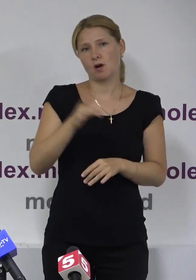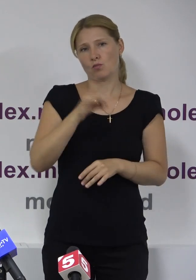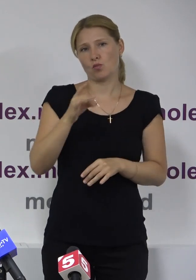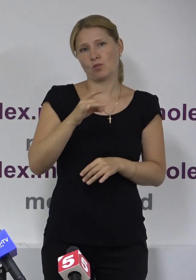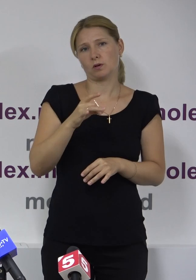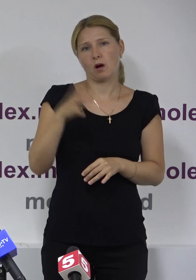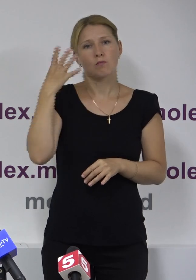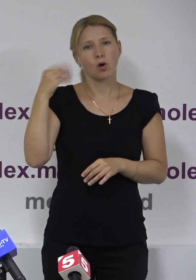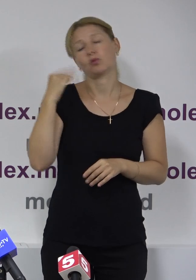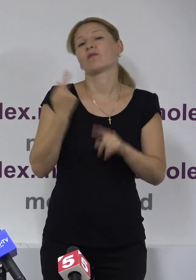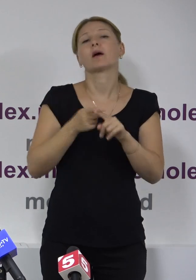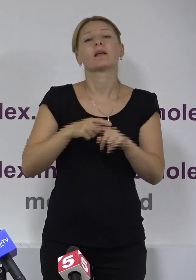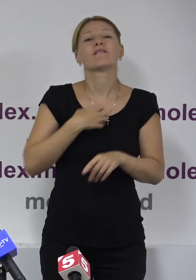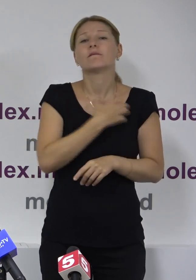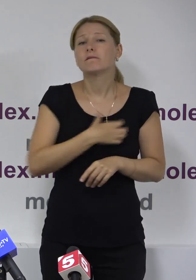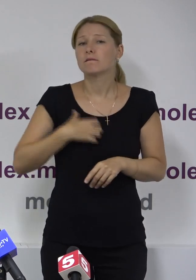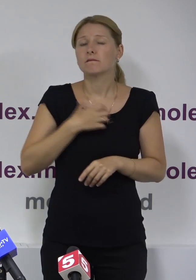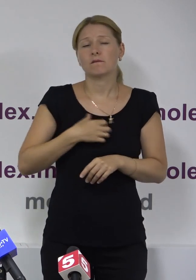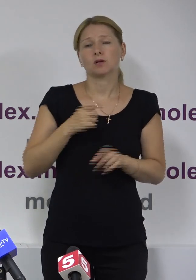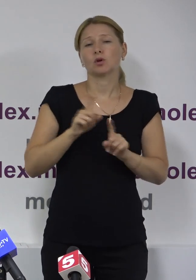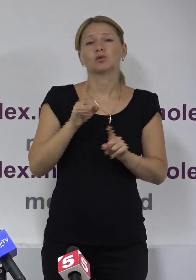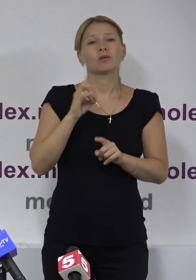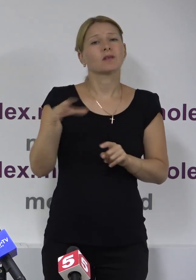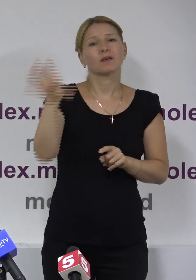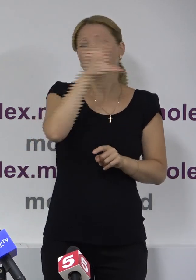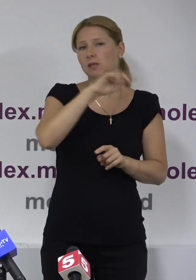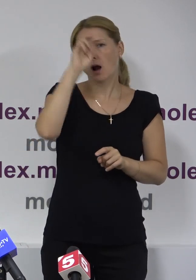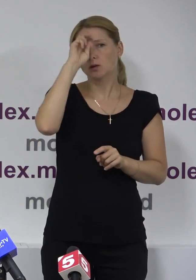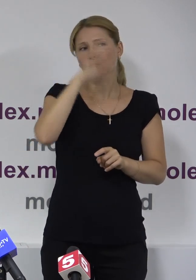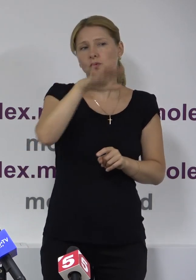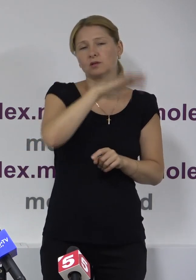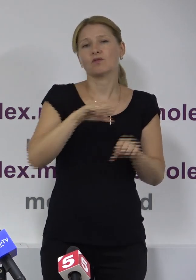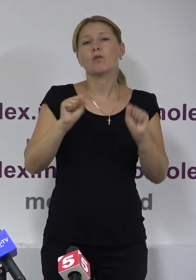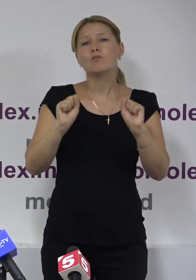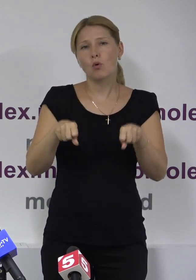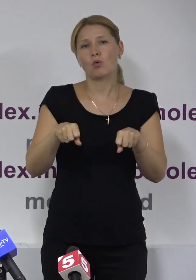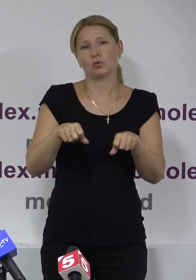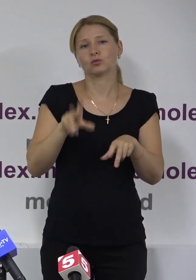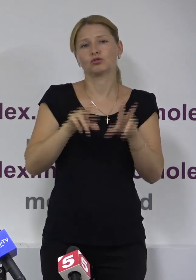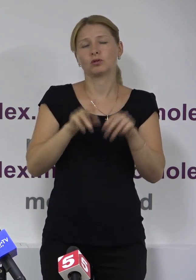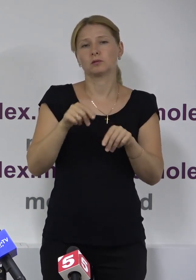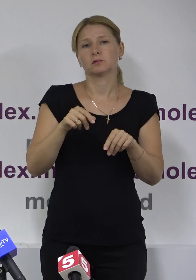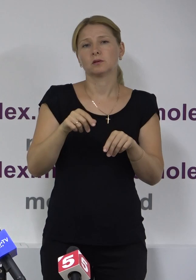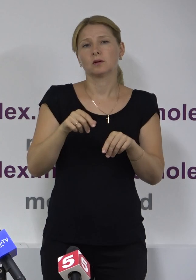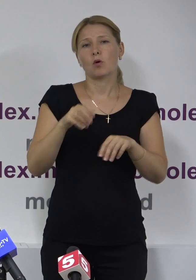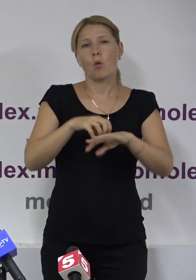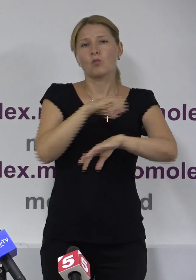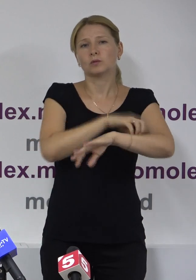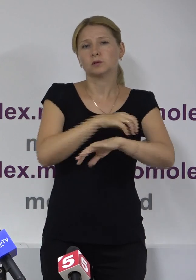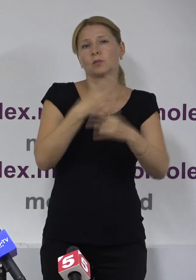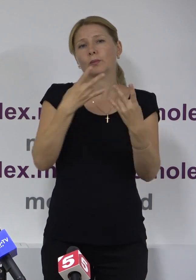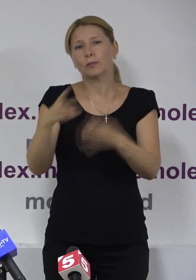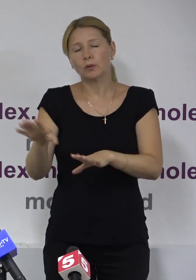înțelegem că este un lucru de care nu toate țările beneficiază în această lume, inclusiv nu atât de departe de